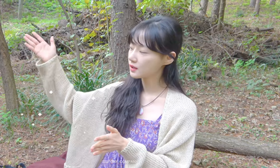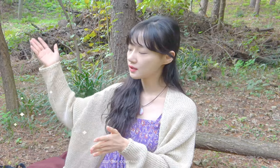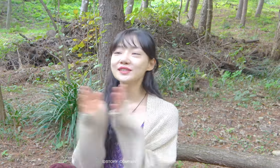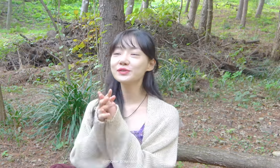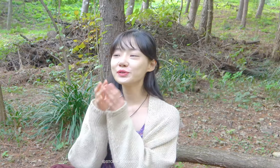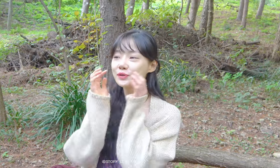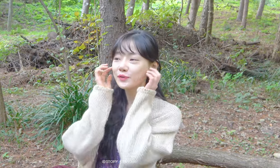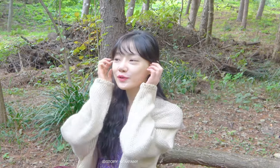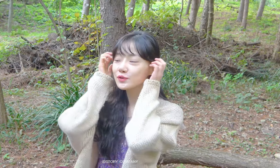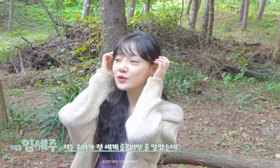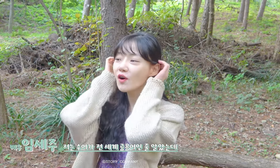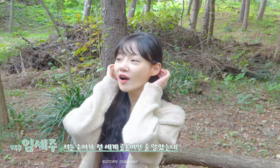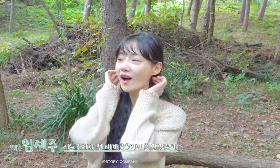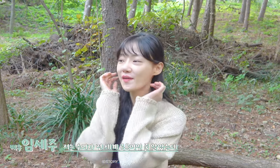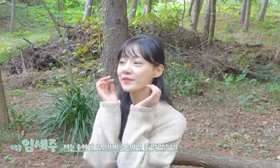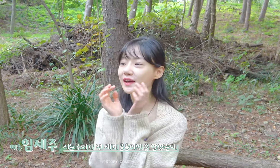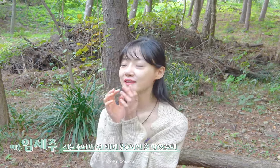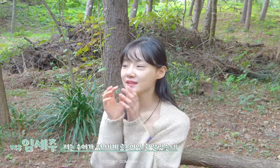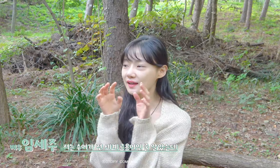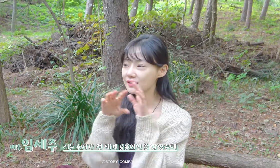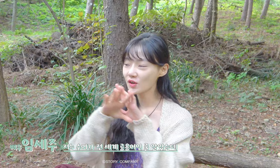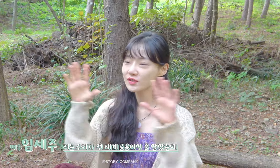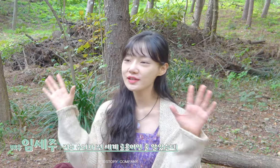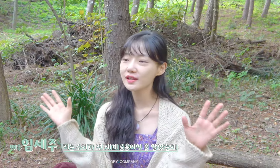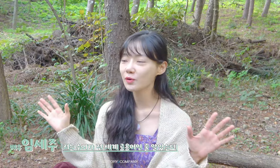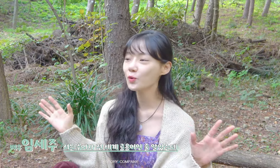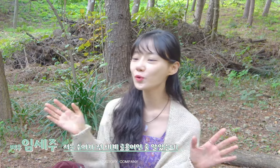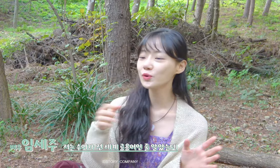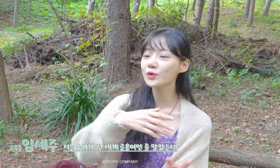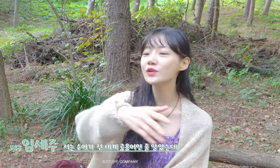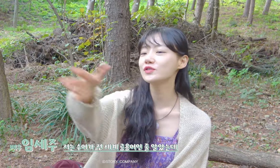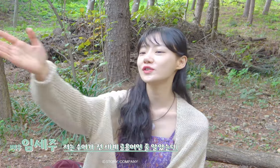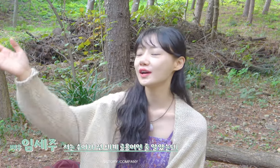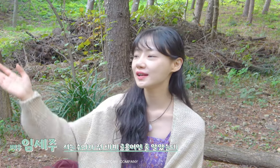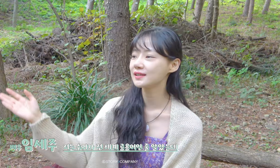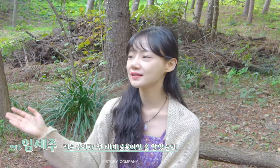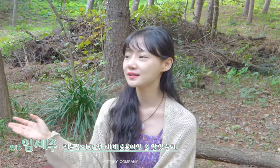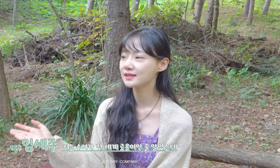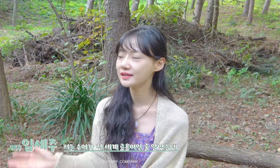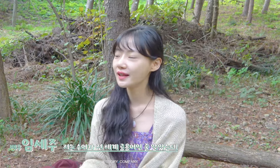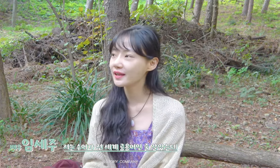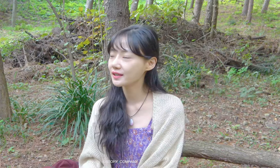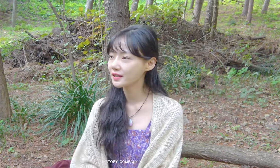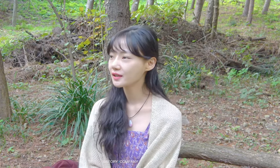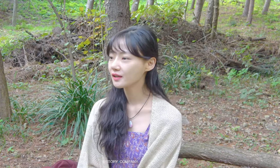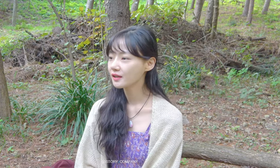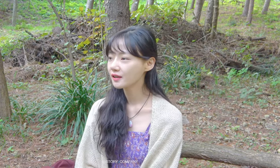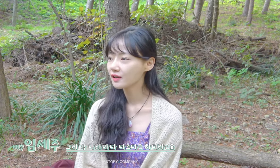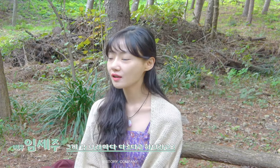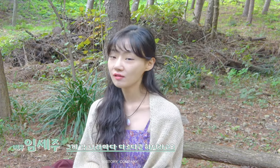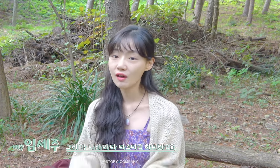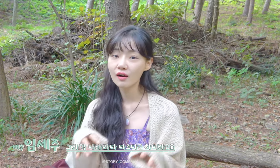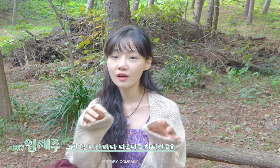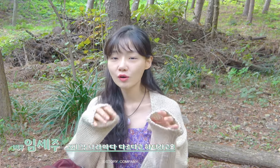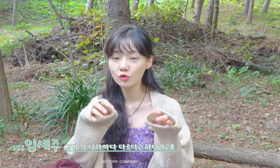그리고 수어가 나는 전 세계 동명어인 줄 알았는데 이렇게 나랑 같이